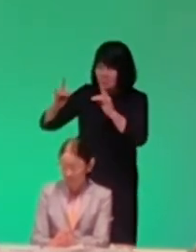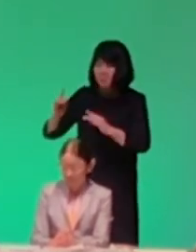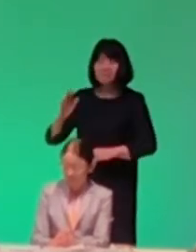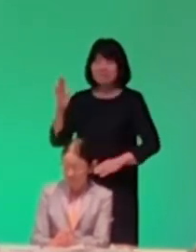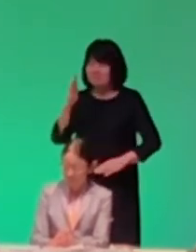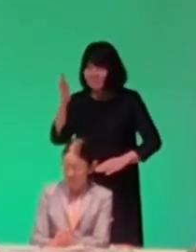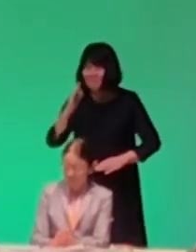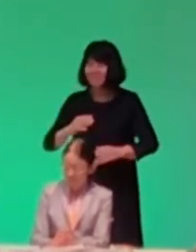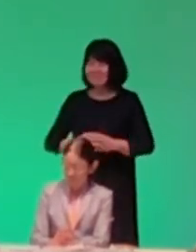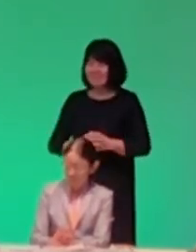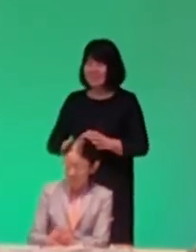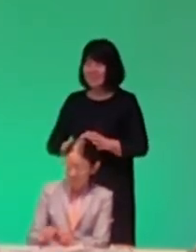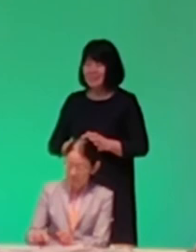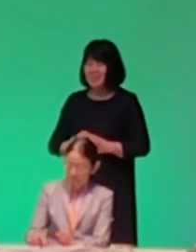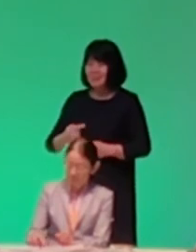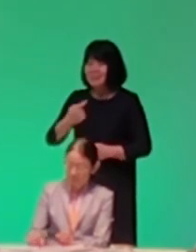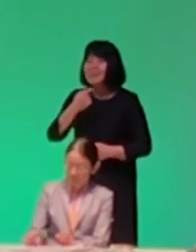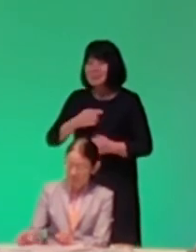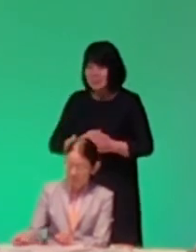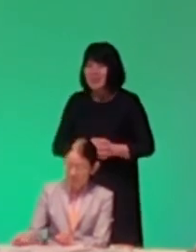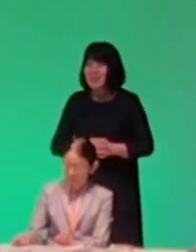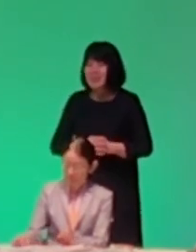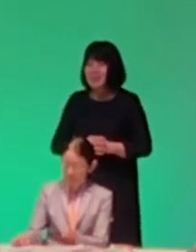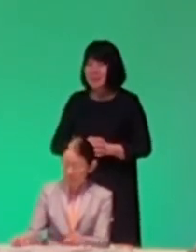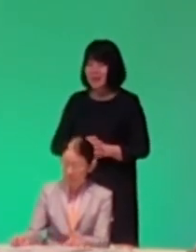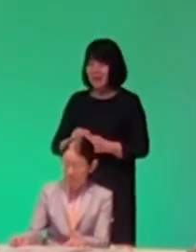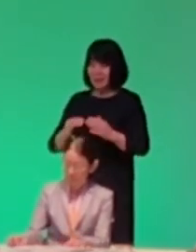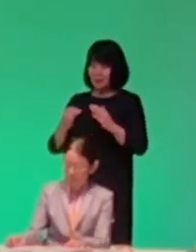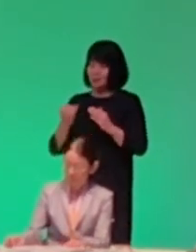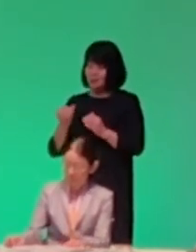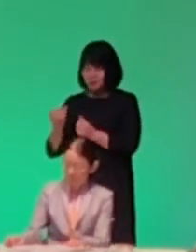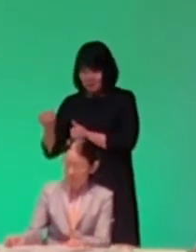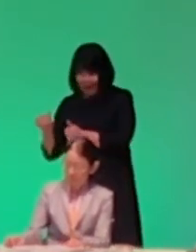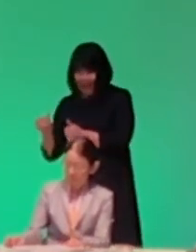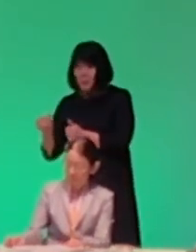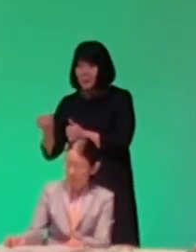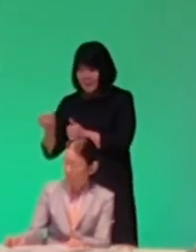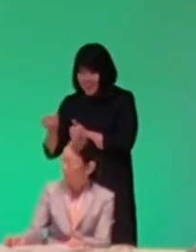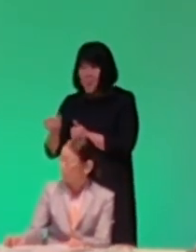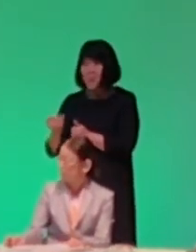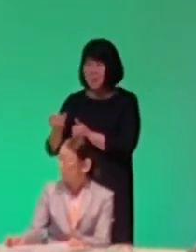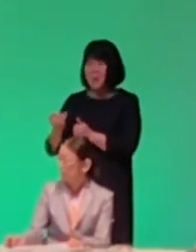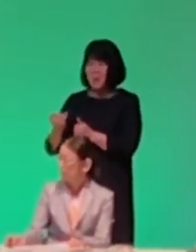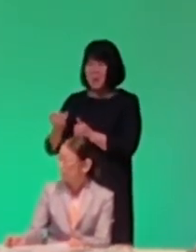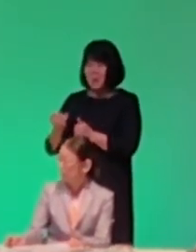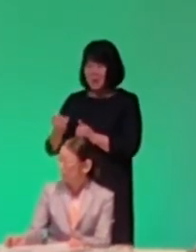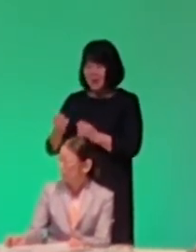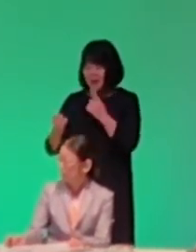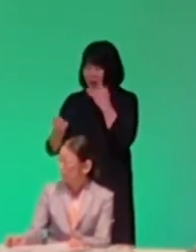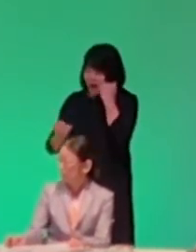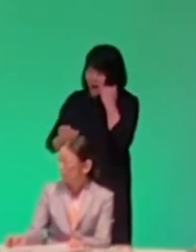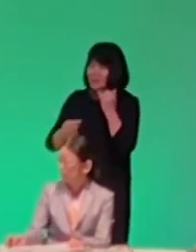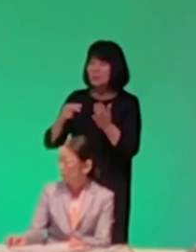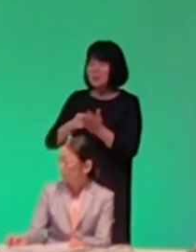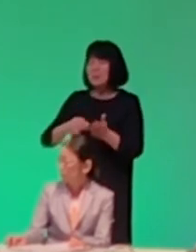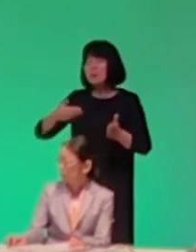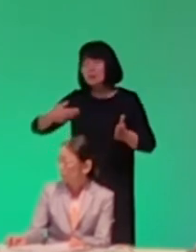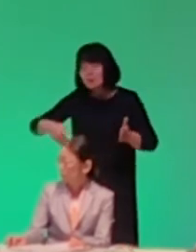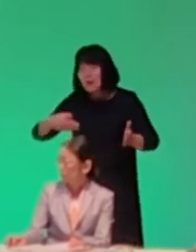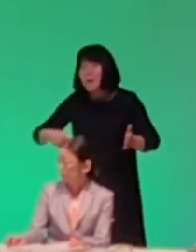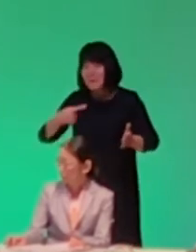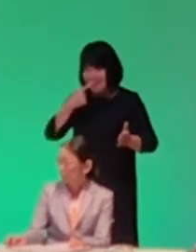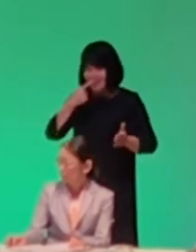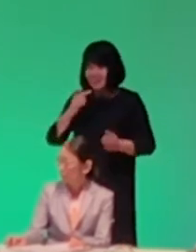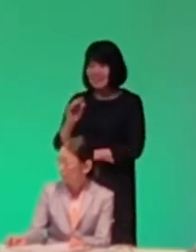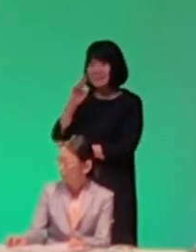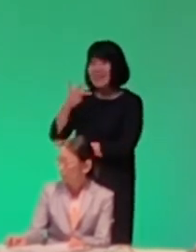くとともに、私は本当に妻としても母ちゃんとしても中途半端だと思います。この仕事を一